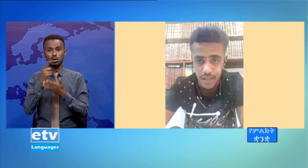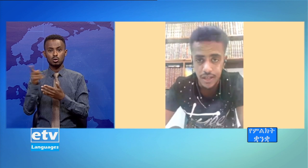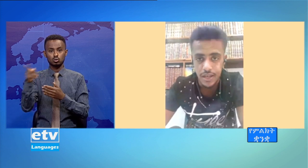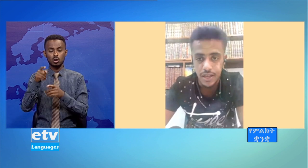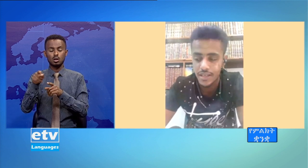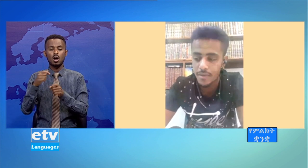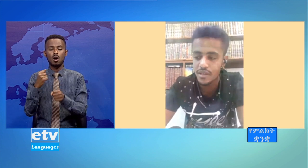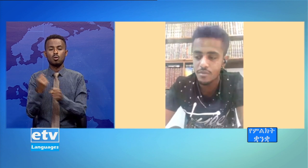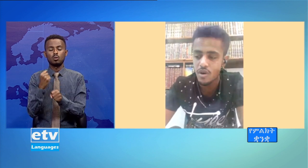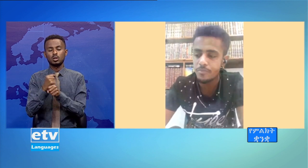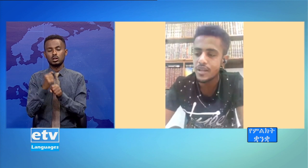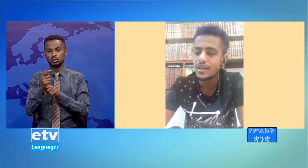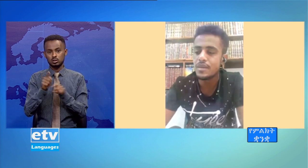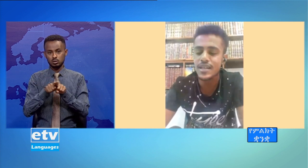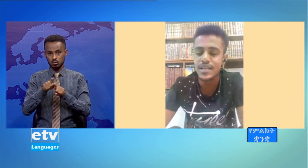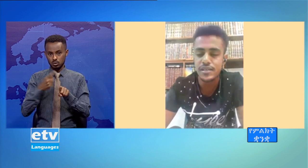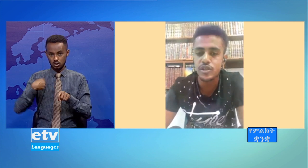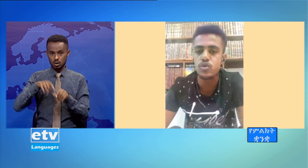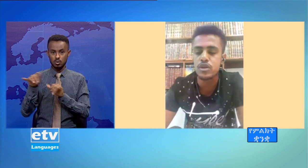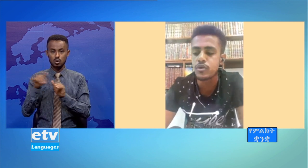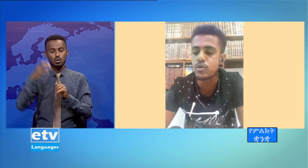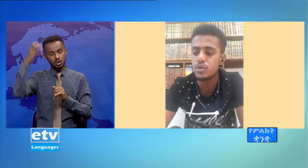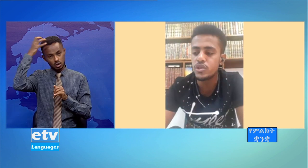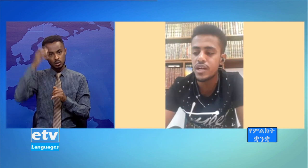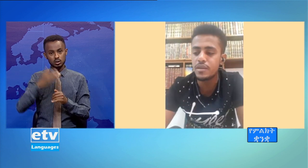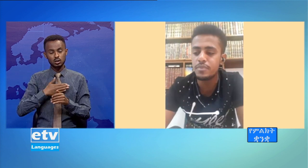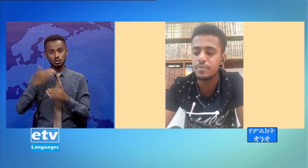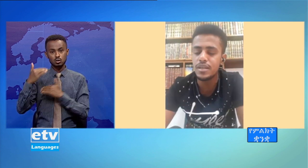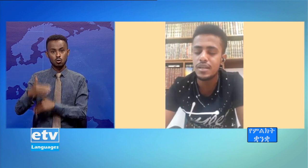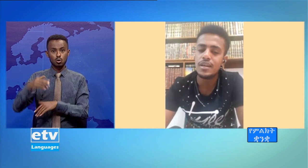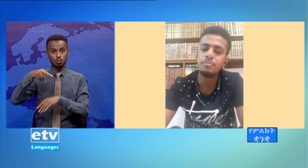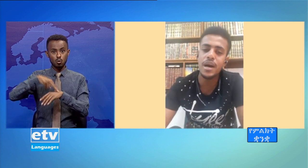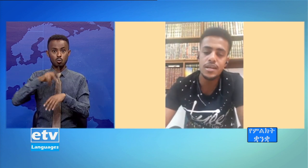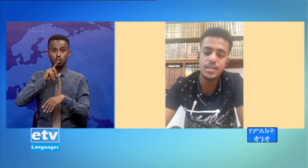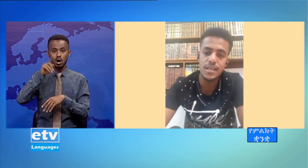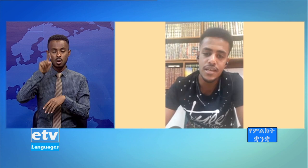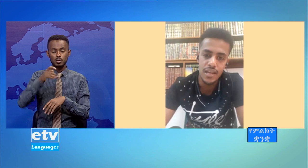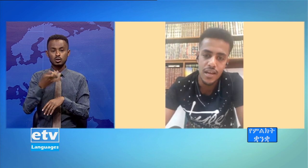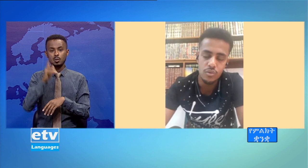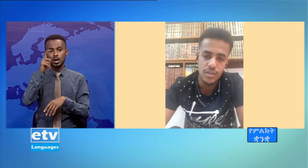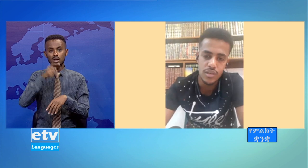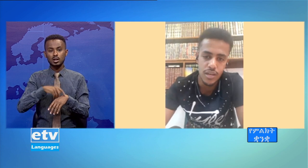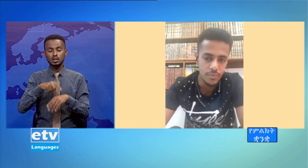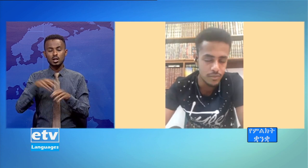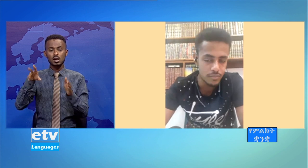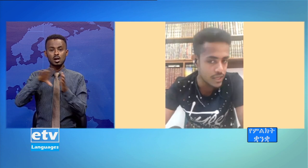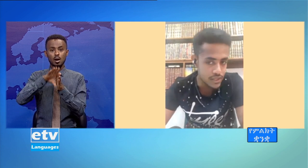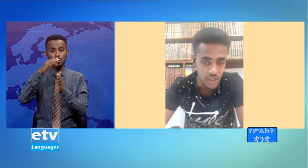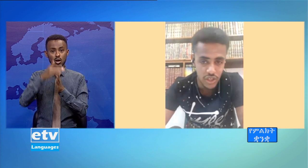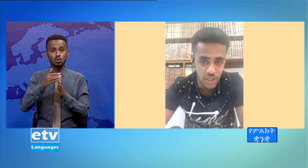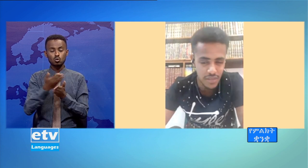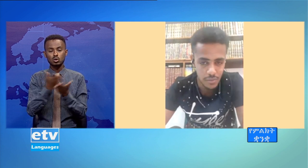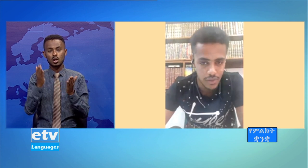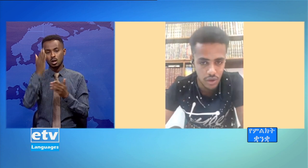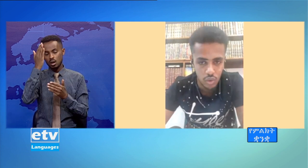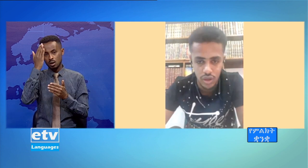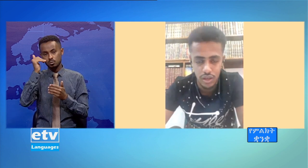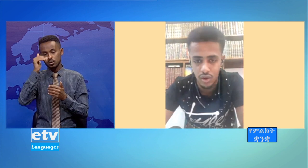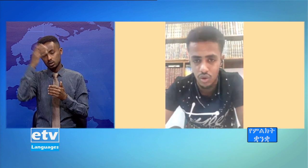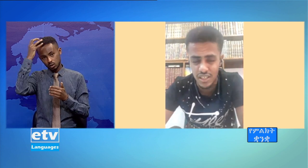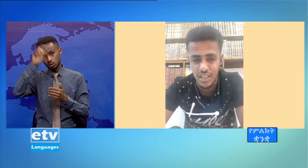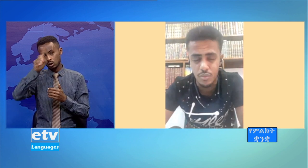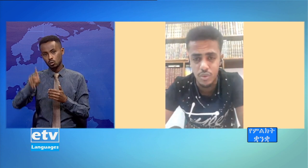ተስማምቷል፣ እኛም ደግሞ ከመንግስታችን ጎን መቆም ነው እንጂ ያለብን በአንድ ጊዜ የናይልን ጉዳይ ለምን መንግስታችን ቀይ መስመር